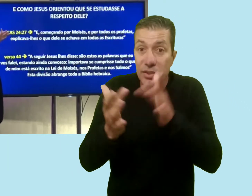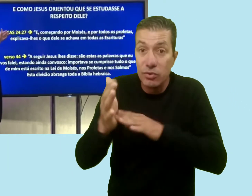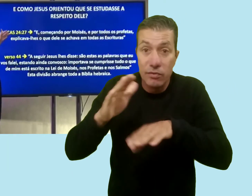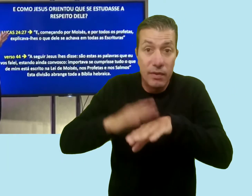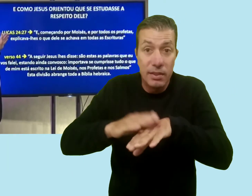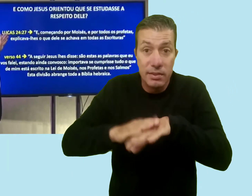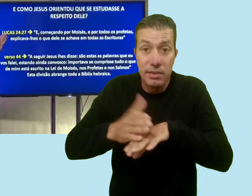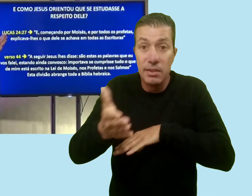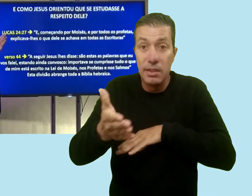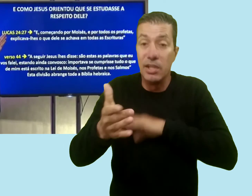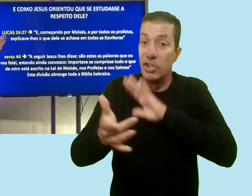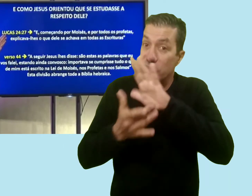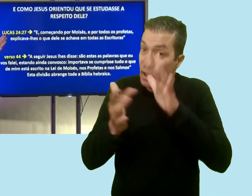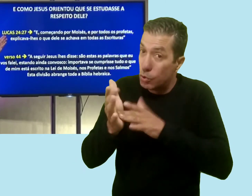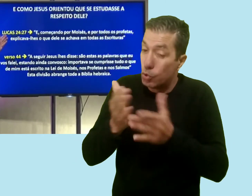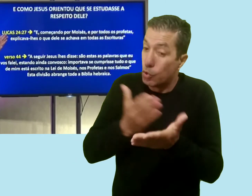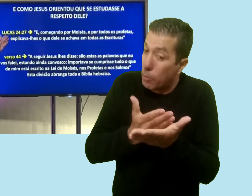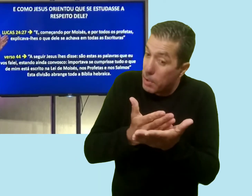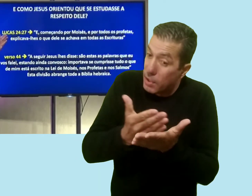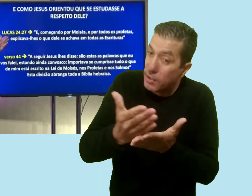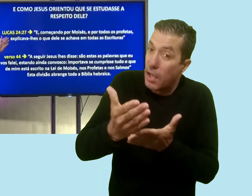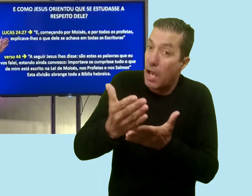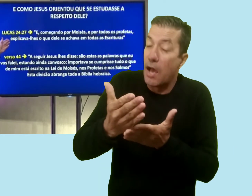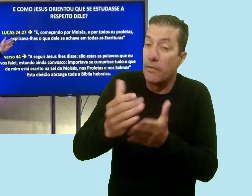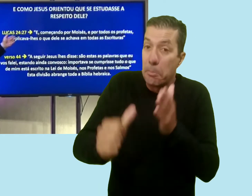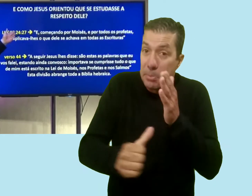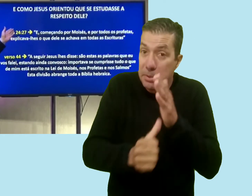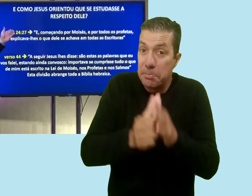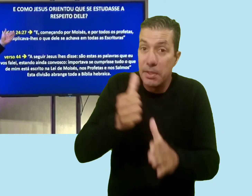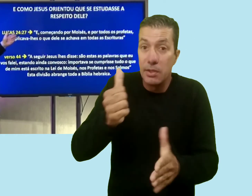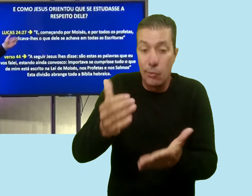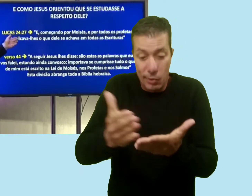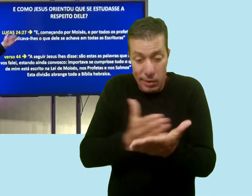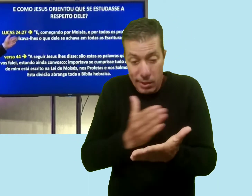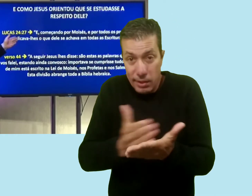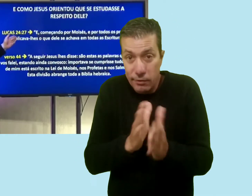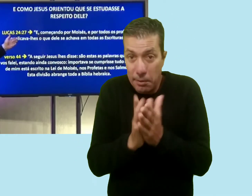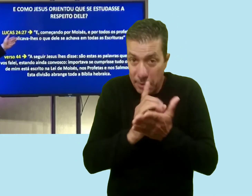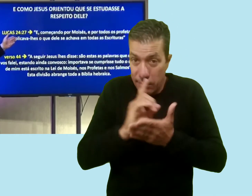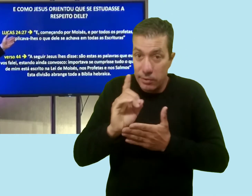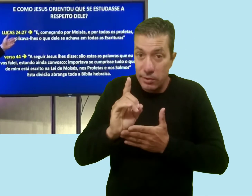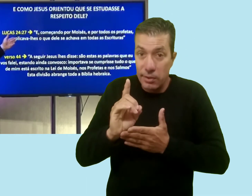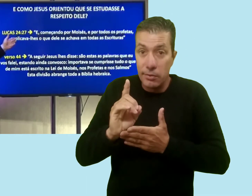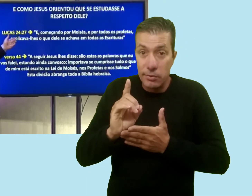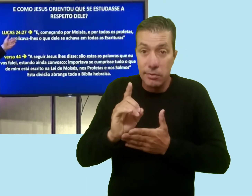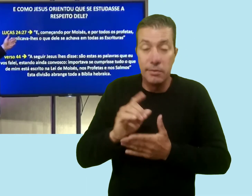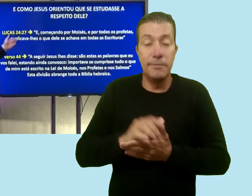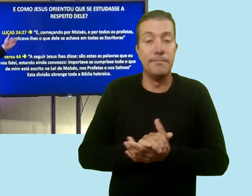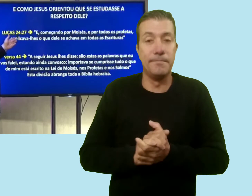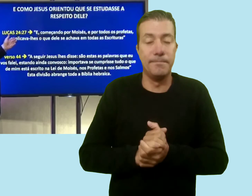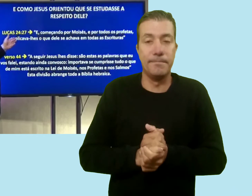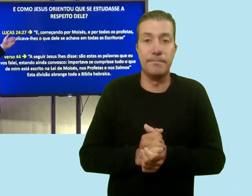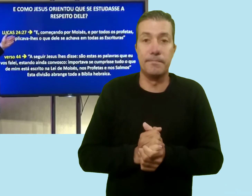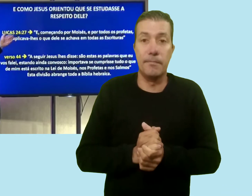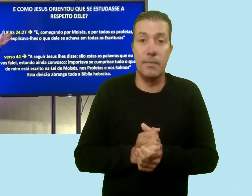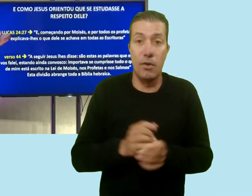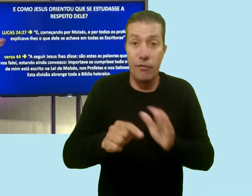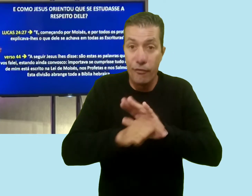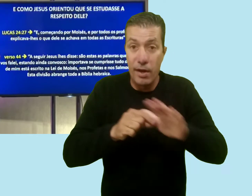que Jesus fazia. Jesus começava no primeiro livro da Bíblia. Tá